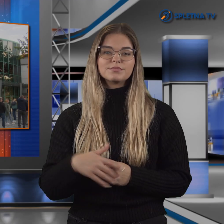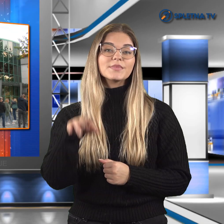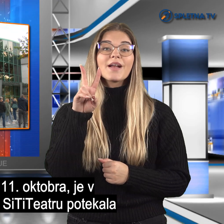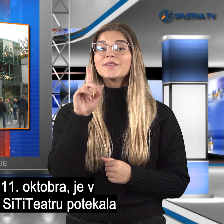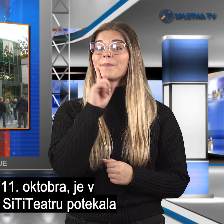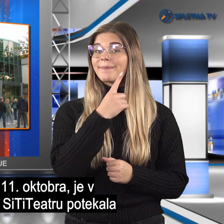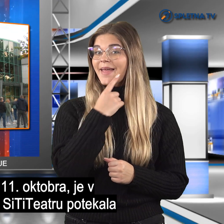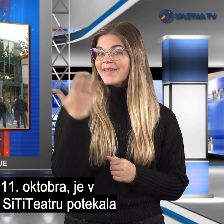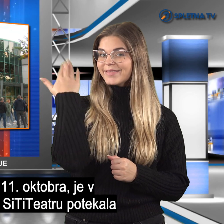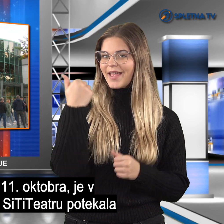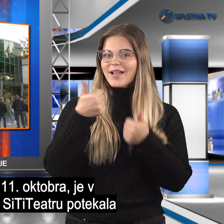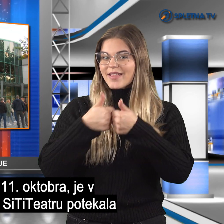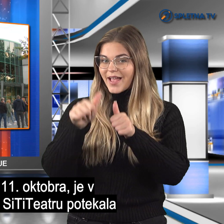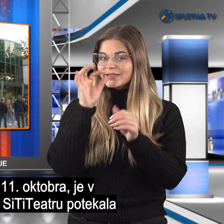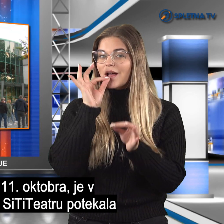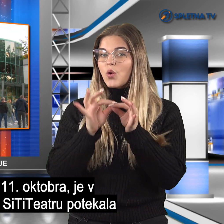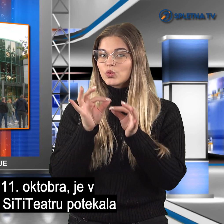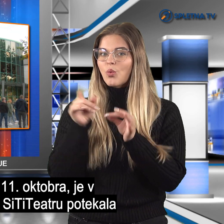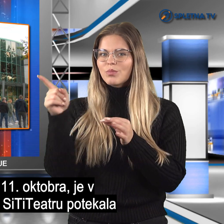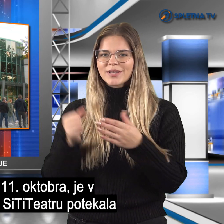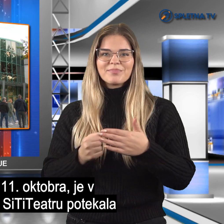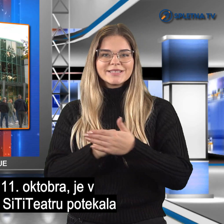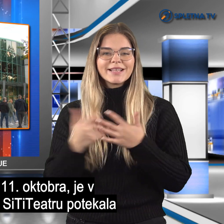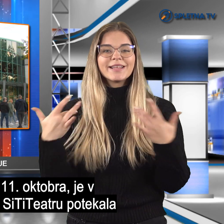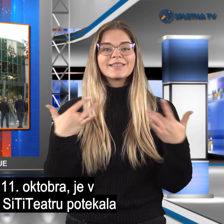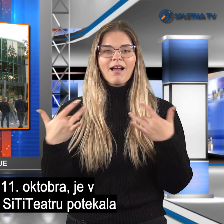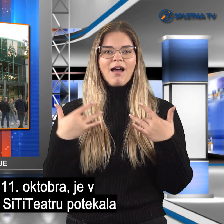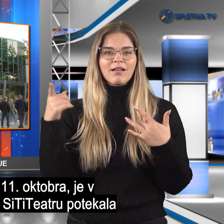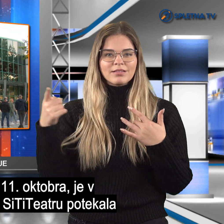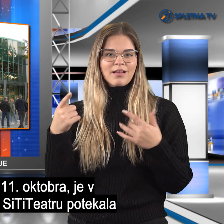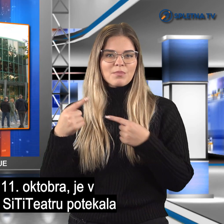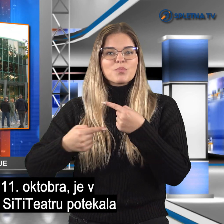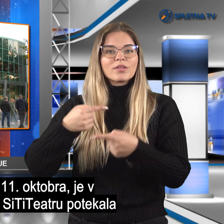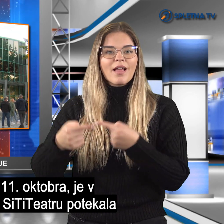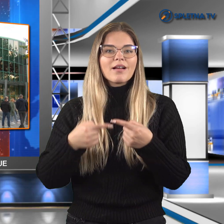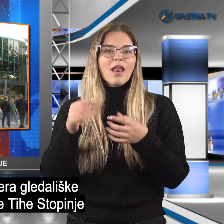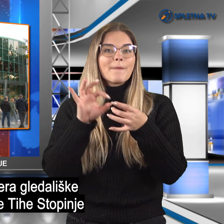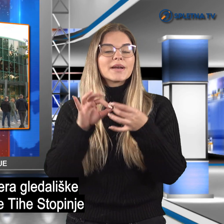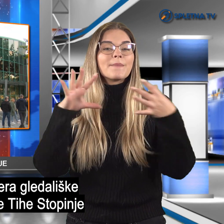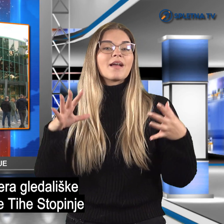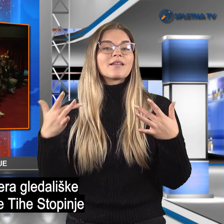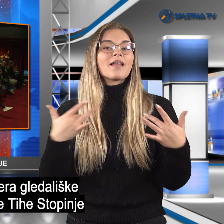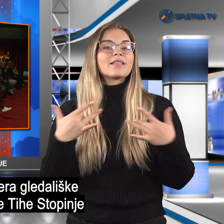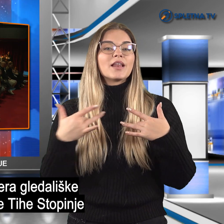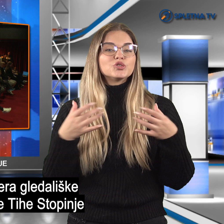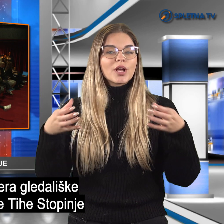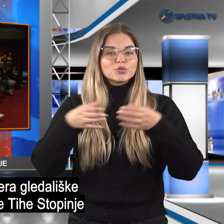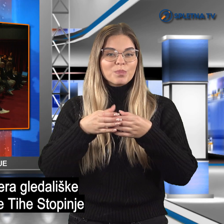V petek 11. oktobra je v City teatru potekala premiera gledališke skupine Tihe stopinje z naslovom